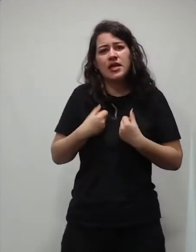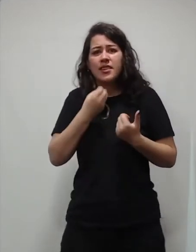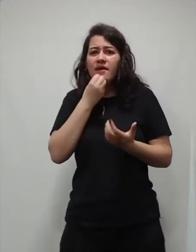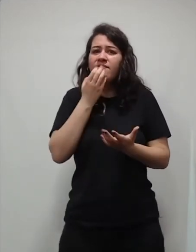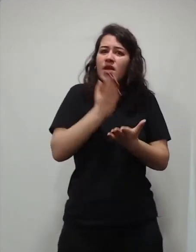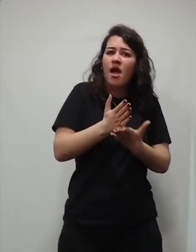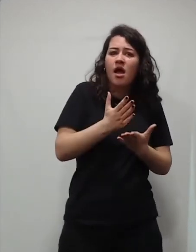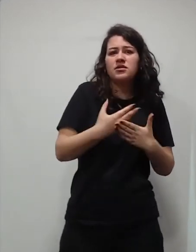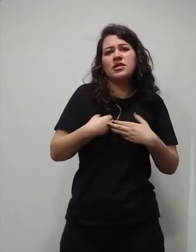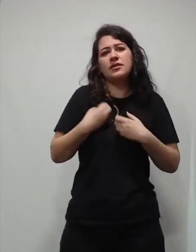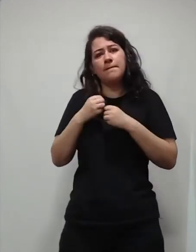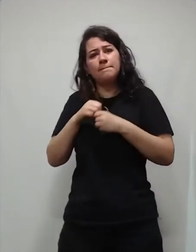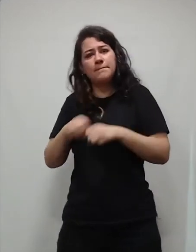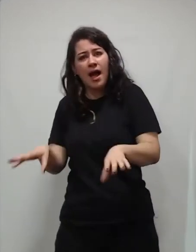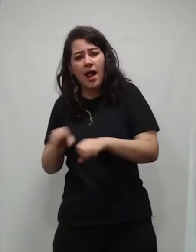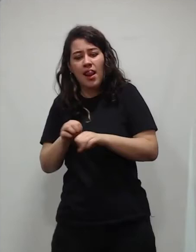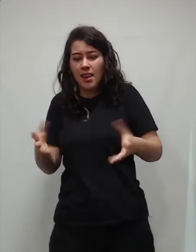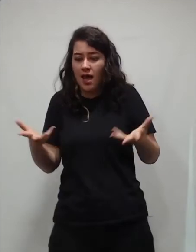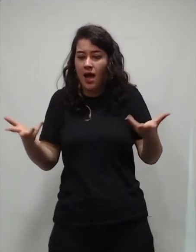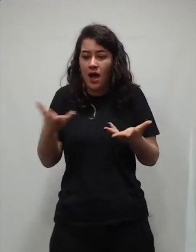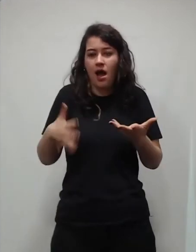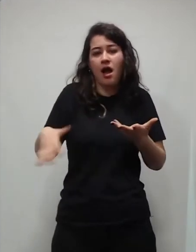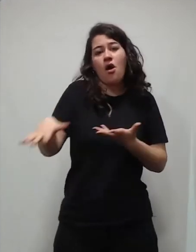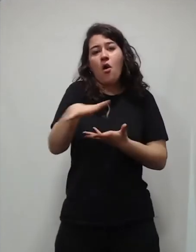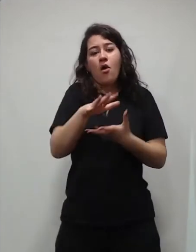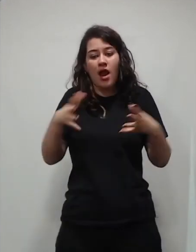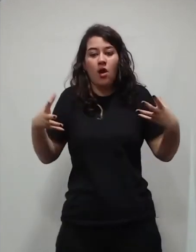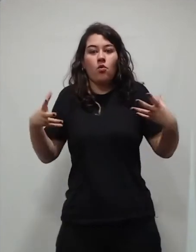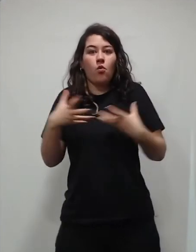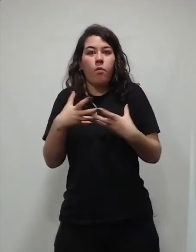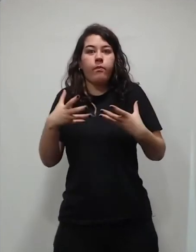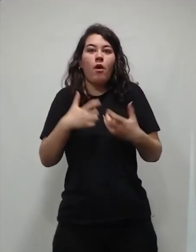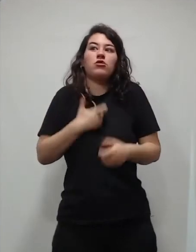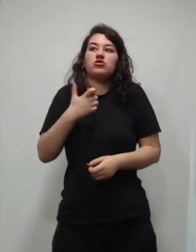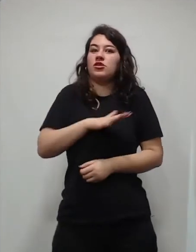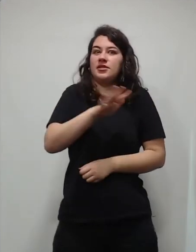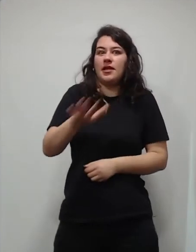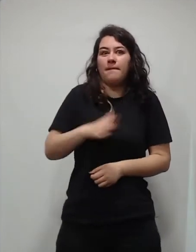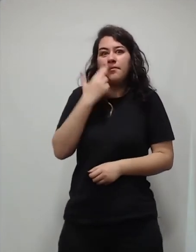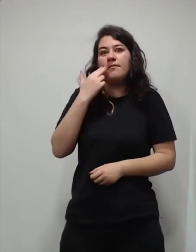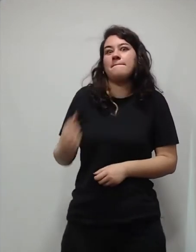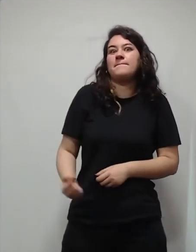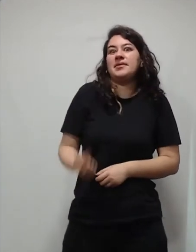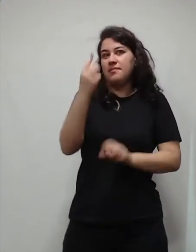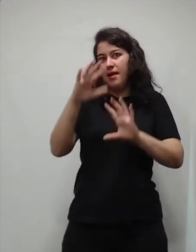el malestar en lo que nos pasa como colectivo?